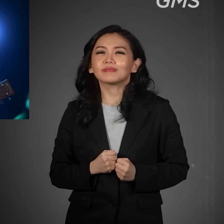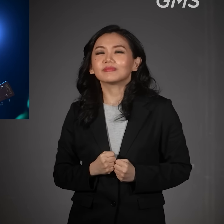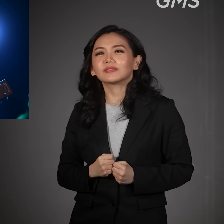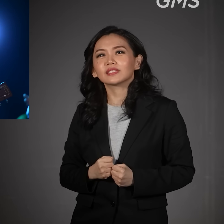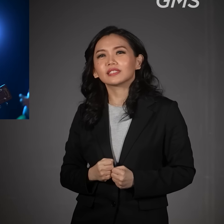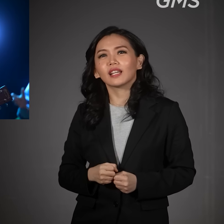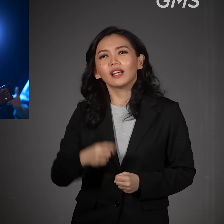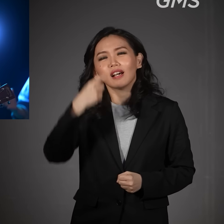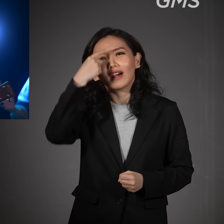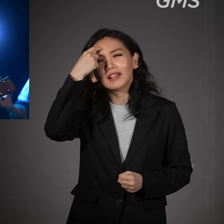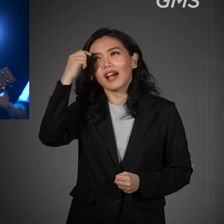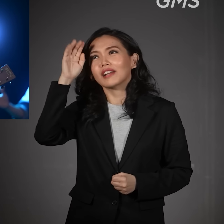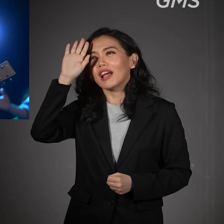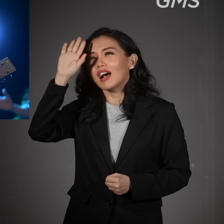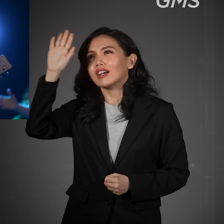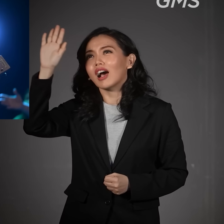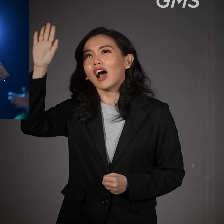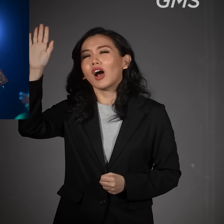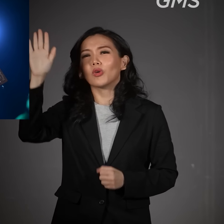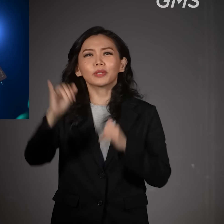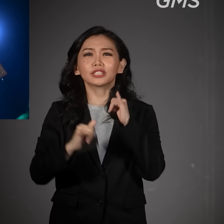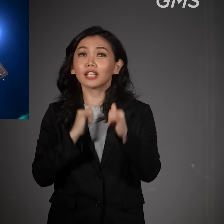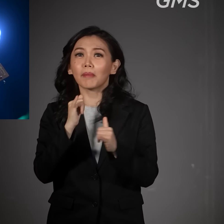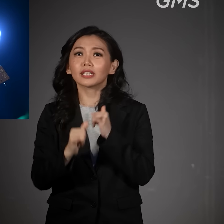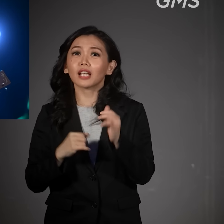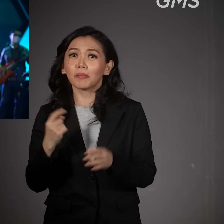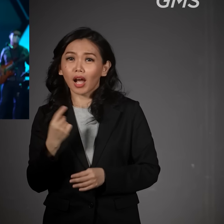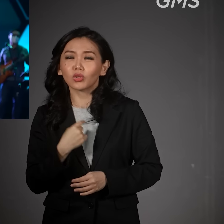karena Kau besertaku.